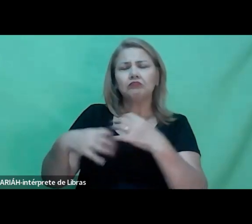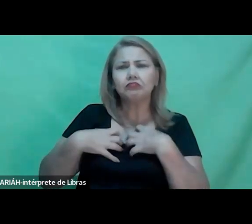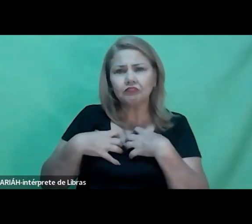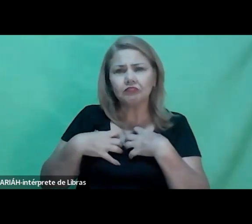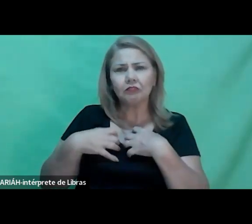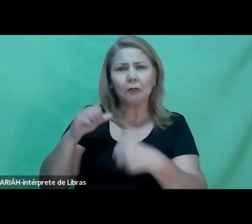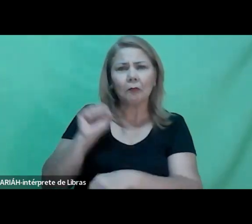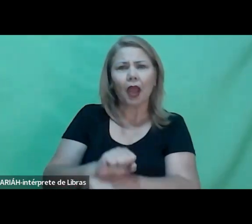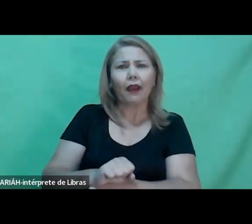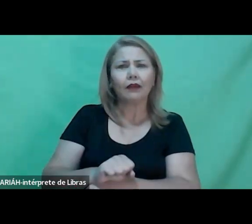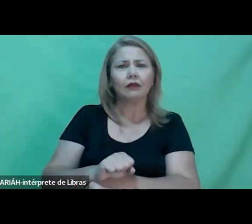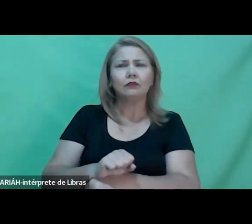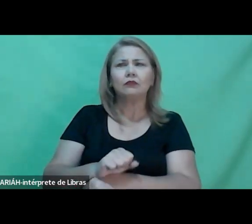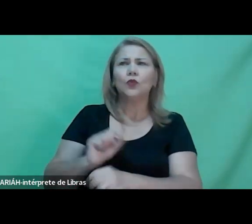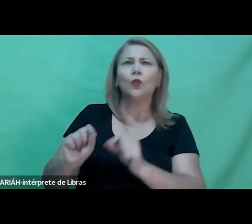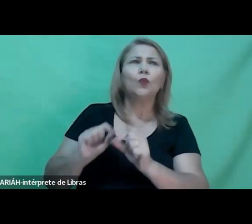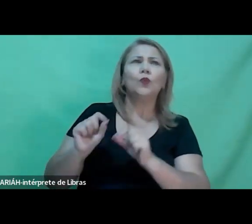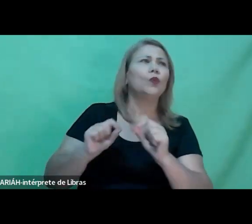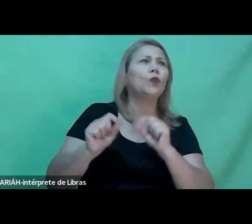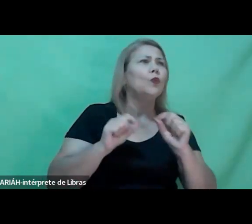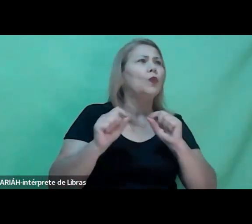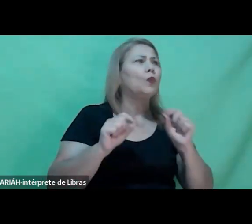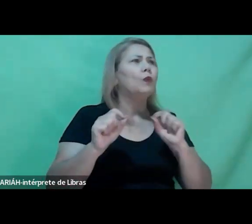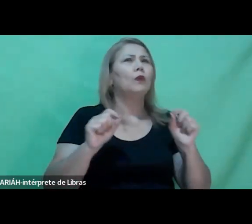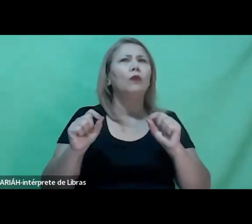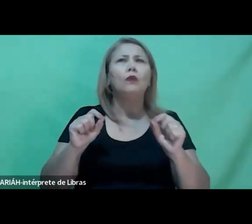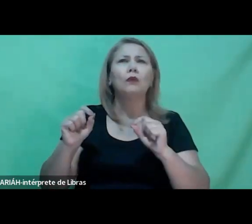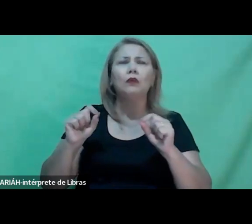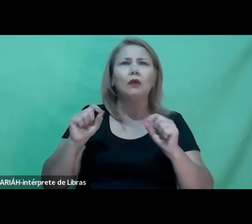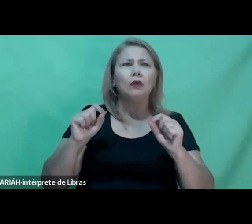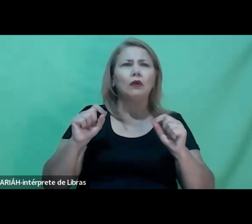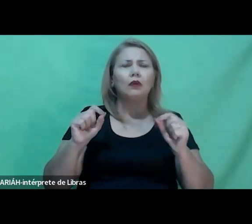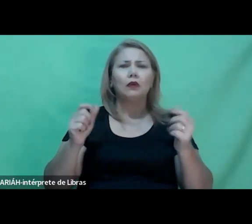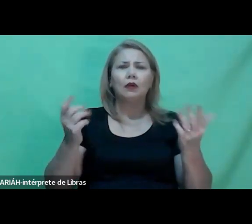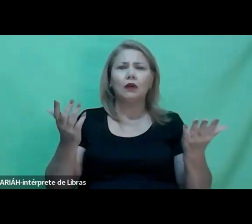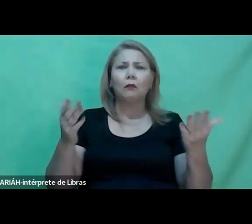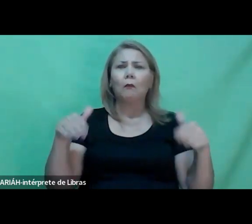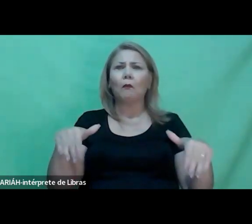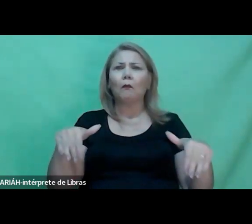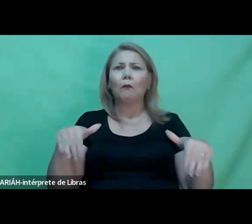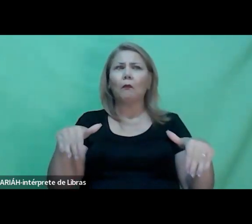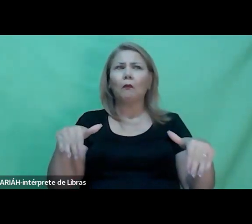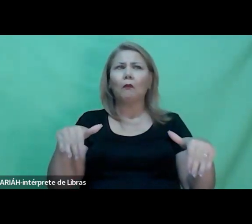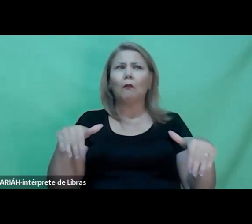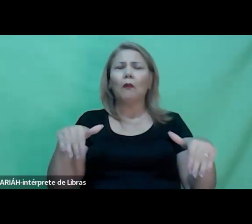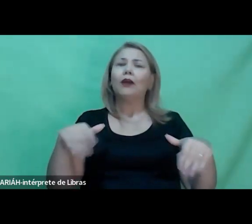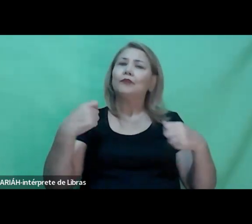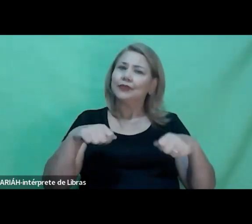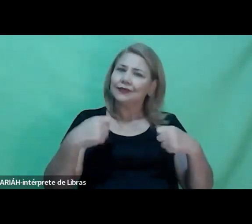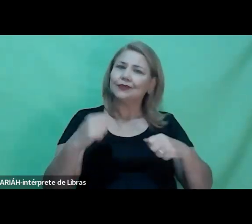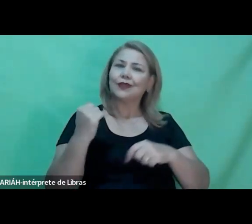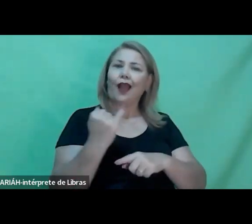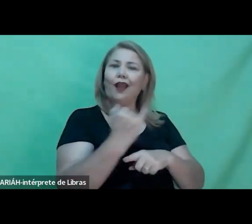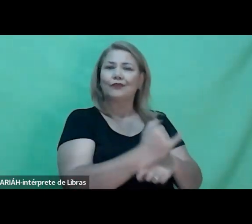aquí Qué pasó ahí es cuando a veces más hay que describir sí y y y